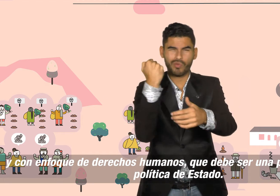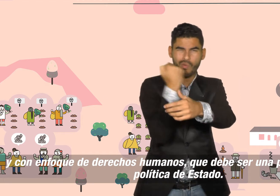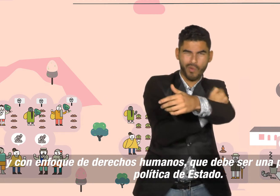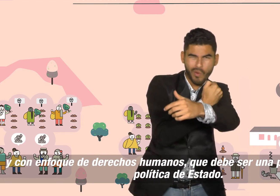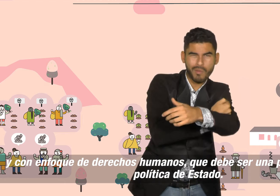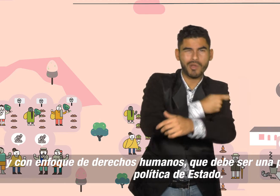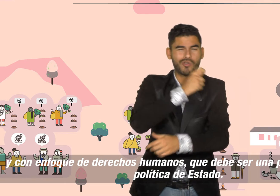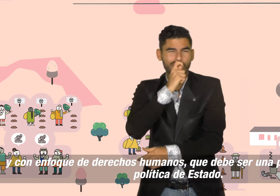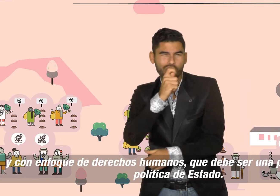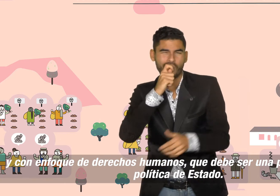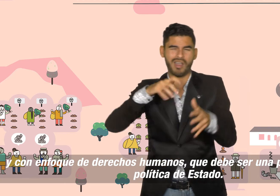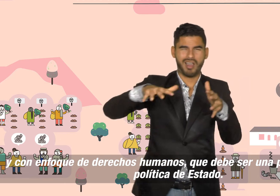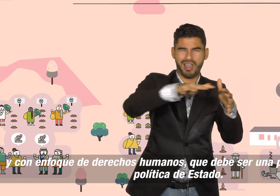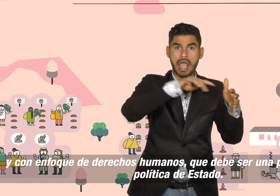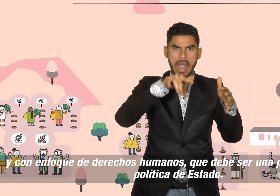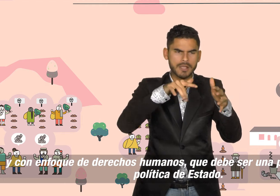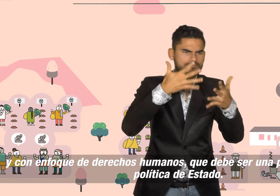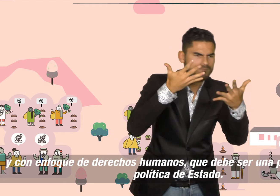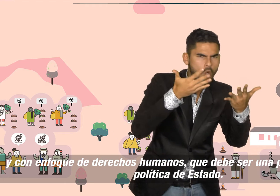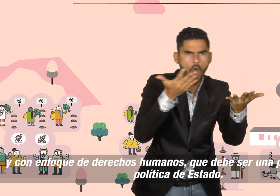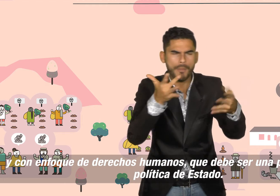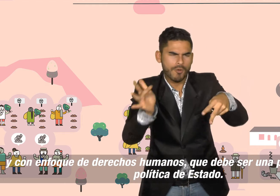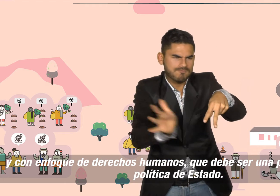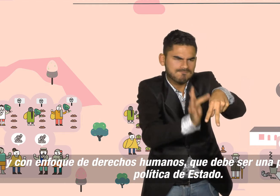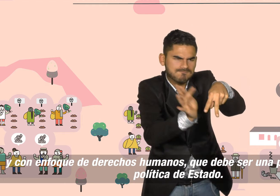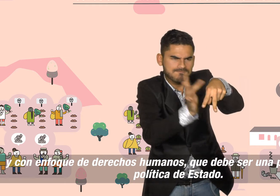humanos que debe ser una prioridad y una política de Estado